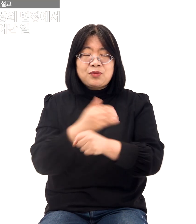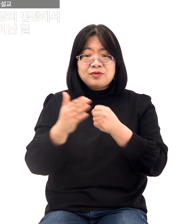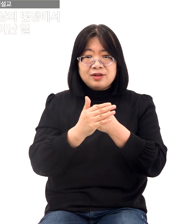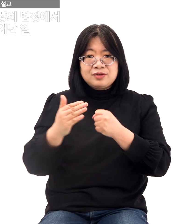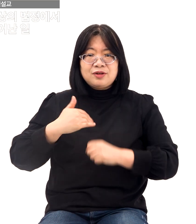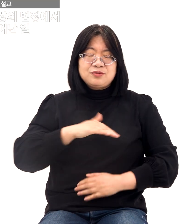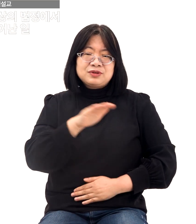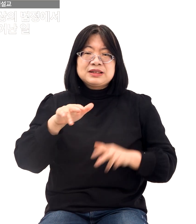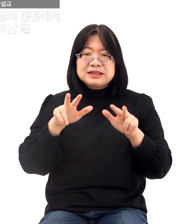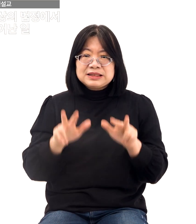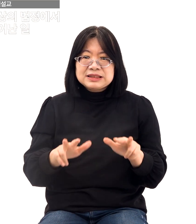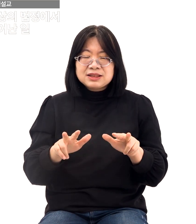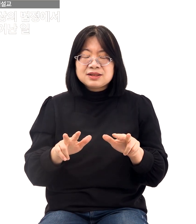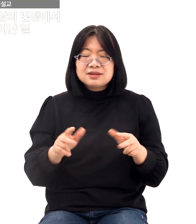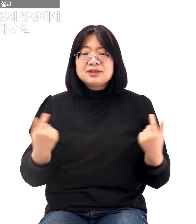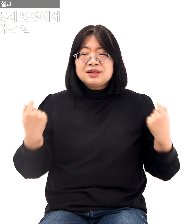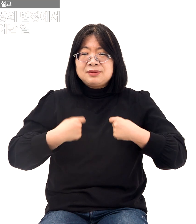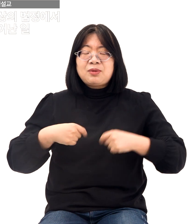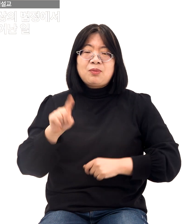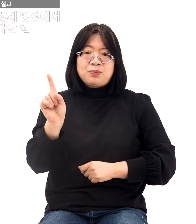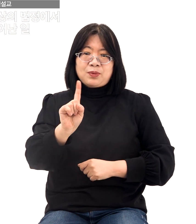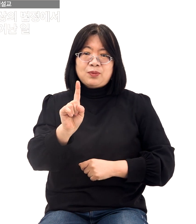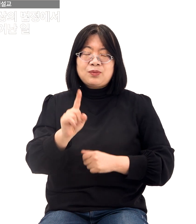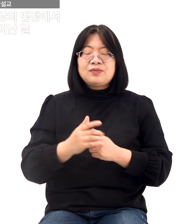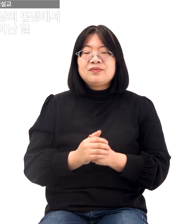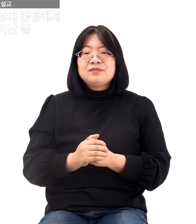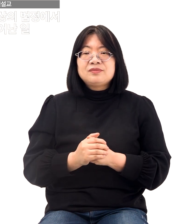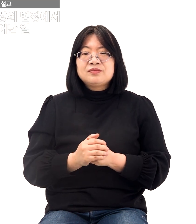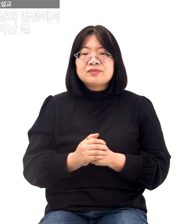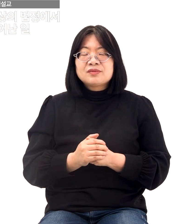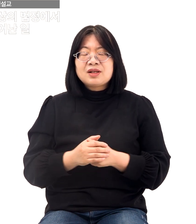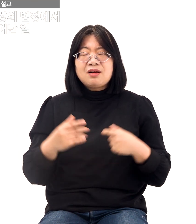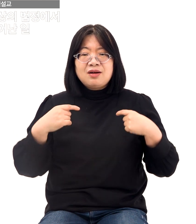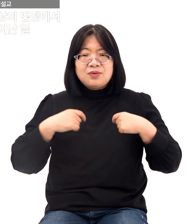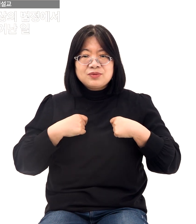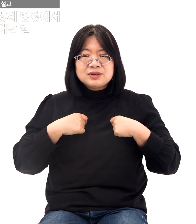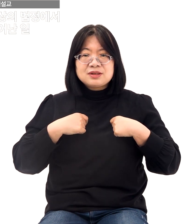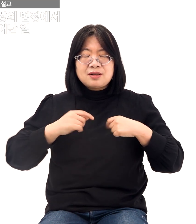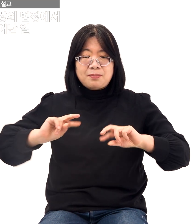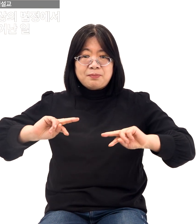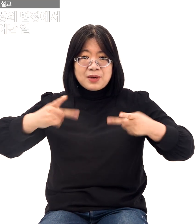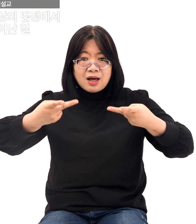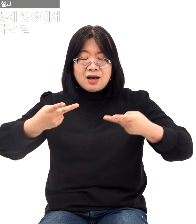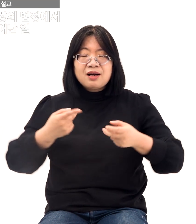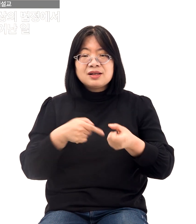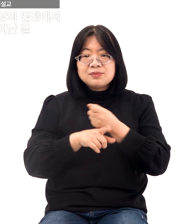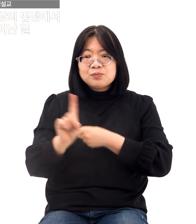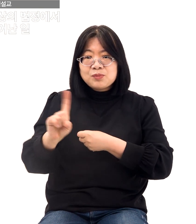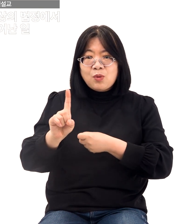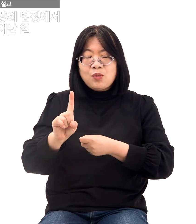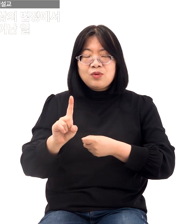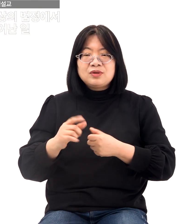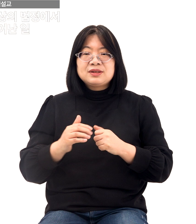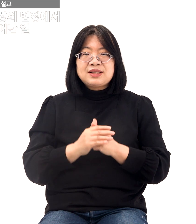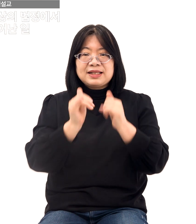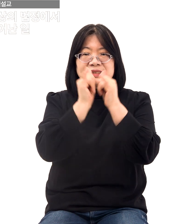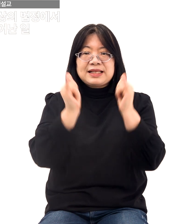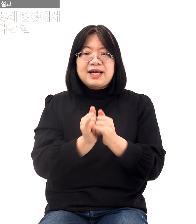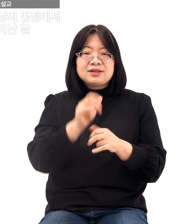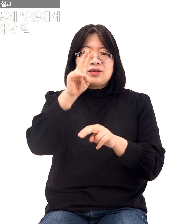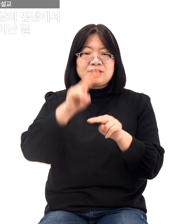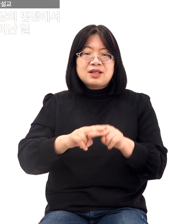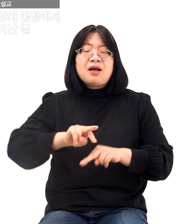우리는 지금 무슨 옷을 입게 되었습니까? 옷을 바꿔 입었다는 것은 신분이 바뀌었다는